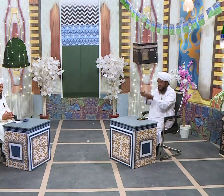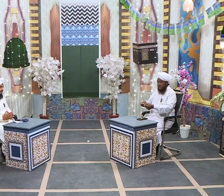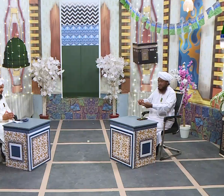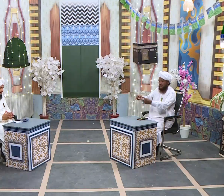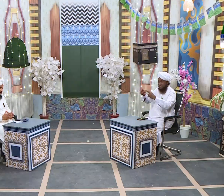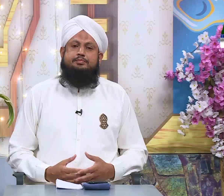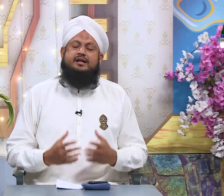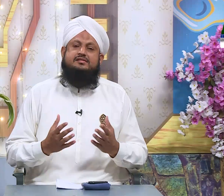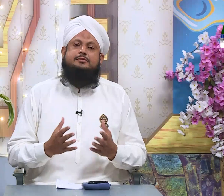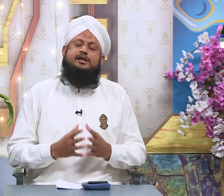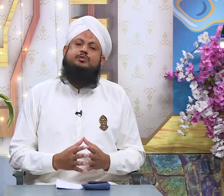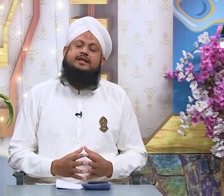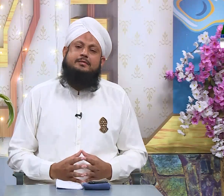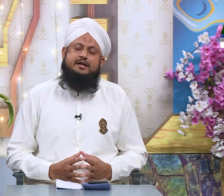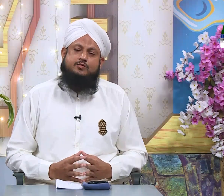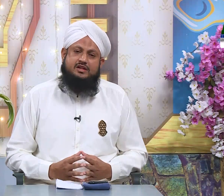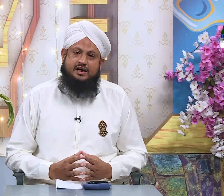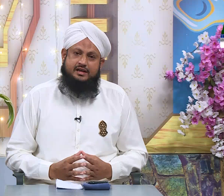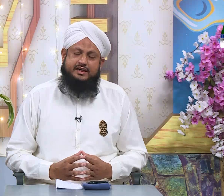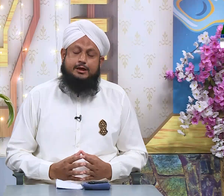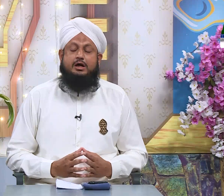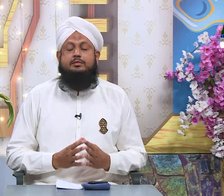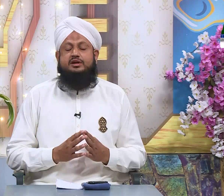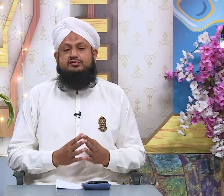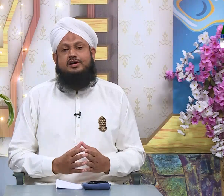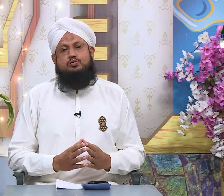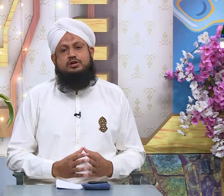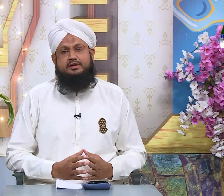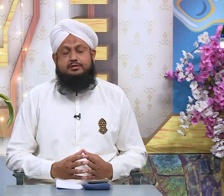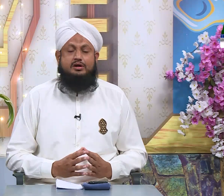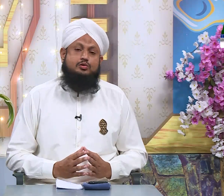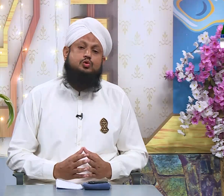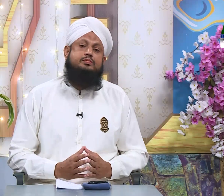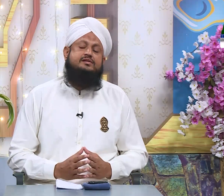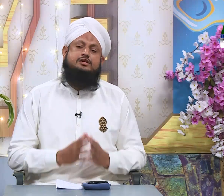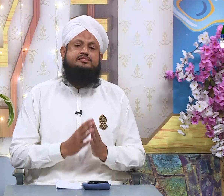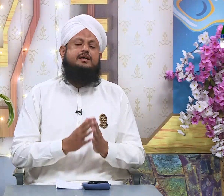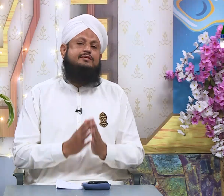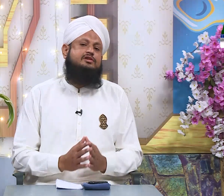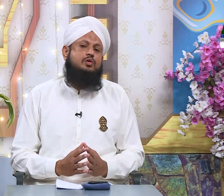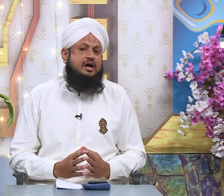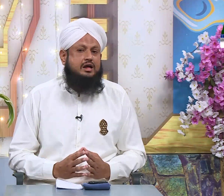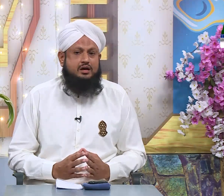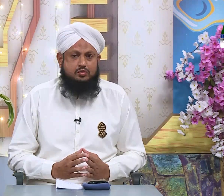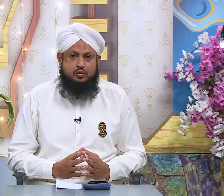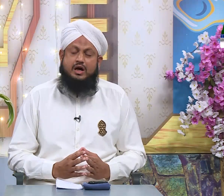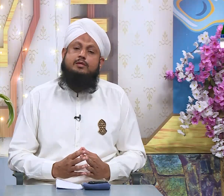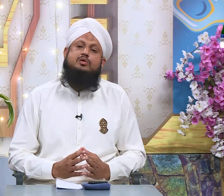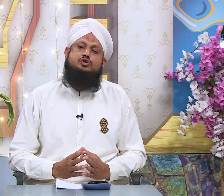بن گئے۔ پیارے اسلامی بھائیوں، اللہ تبارک و تعالی نے تمام انسانوں سمیت مخلوق میں سب سے افضل و اعلیٰ اور اکمل و اجمل